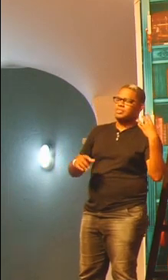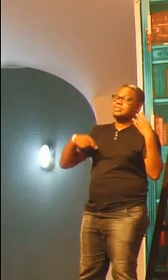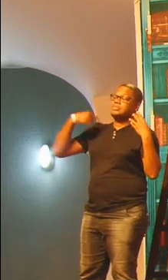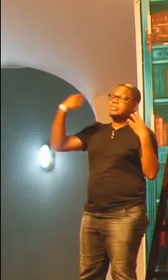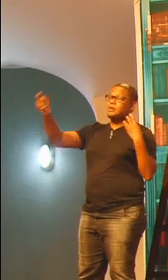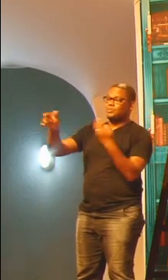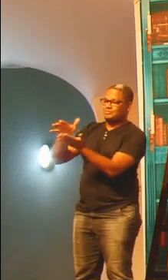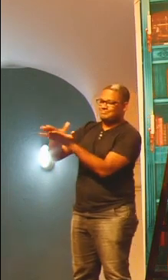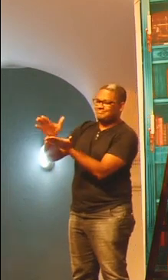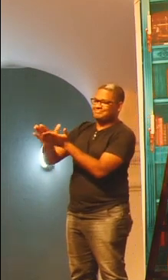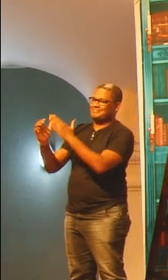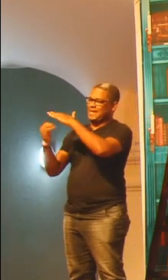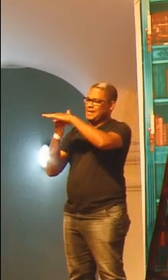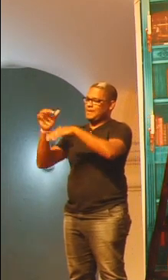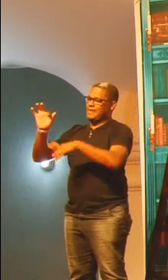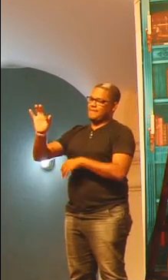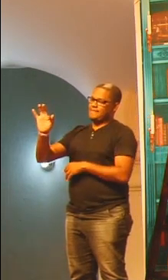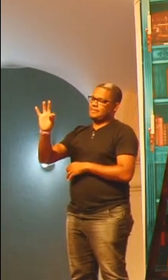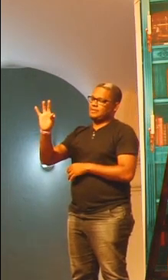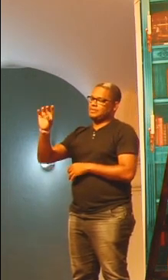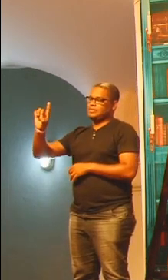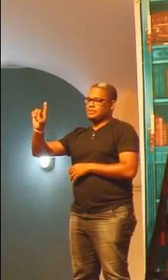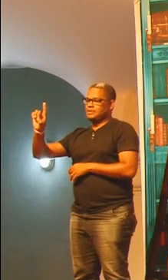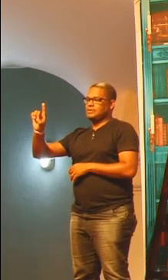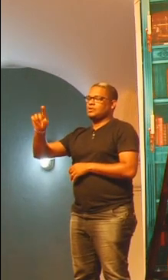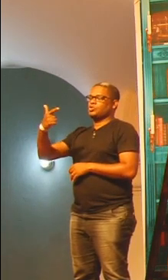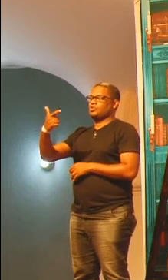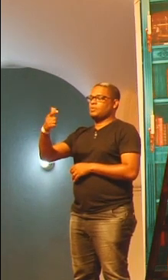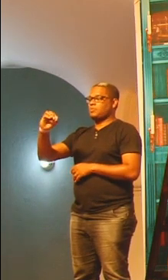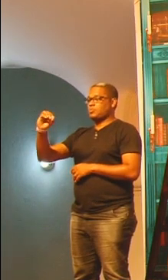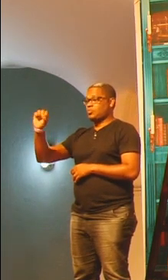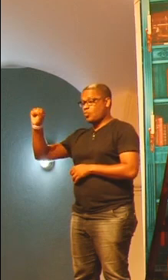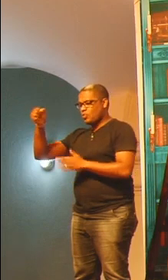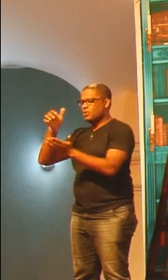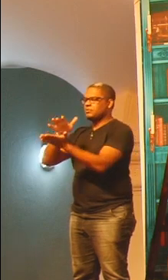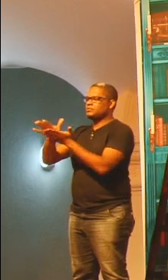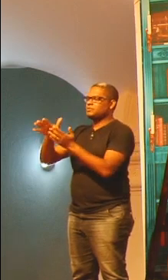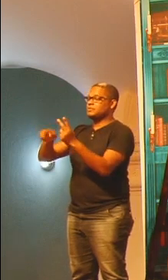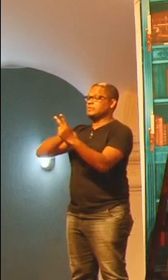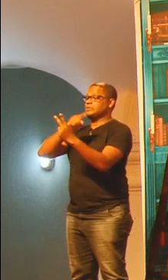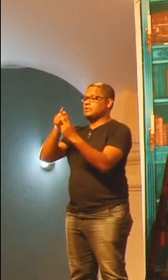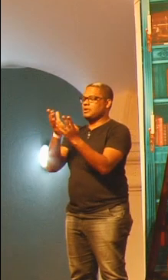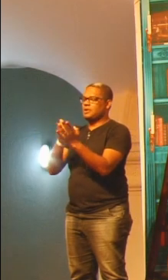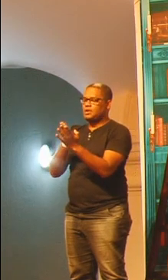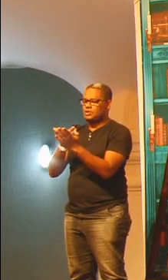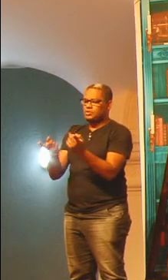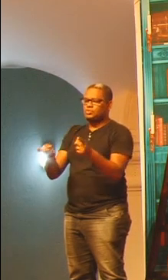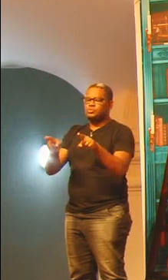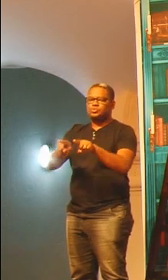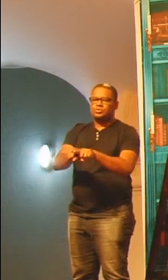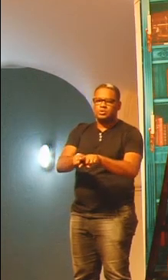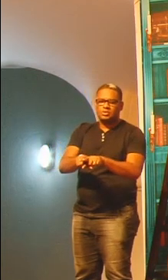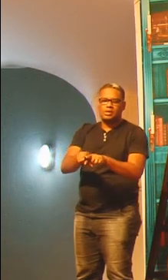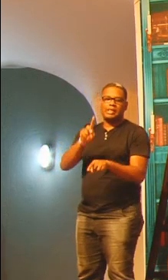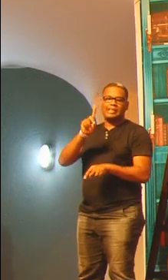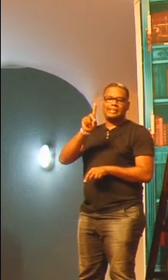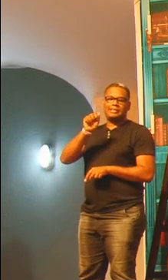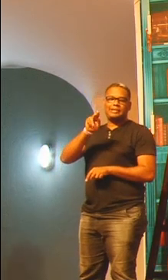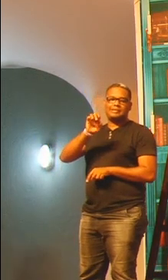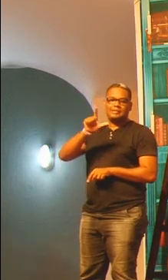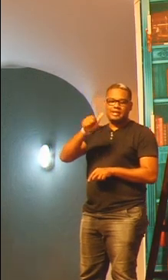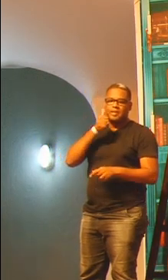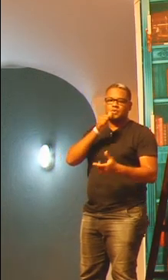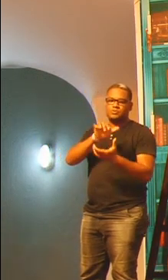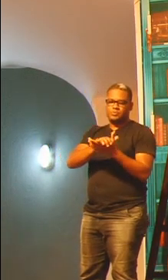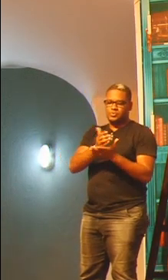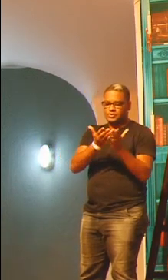em 2008. E depois, logo em seguida, saiu Meu Pai Sabe o Var, que eu escrevi em parceria com a Daniela, que é minha esposa,